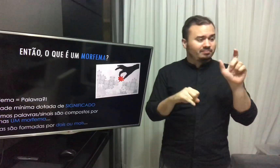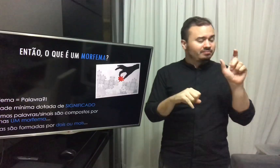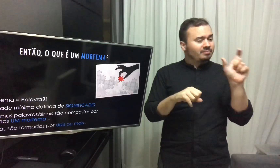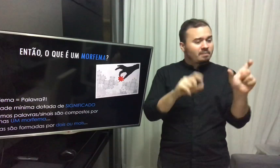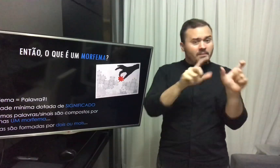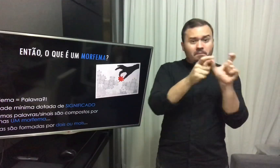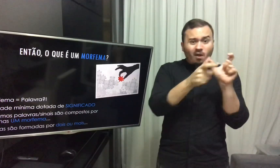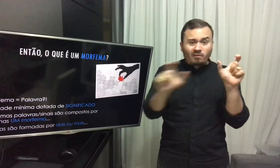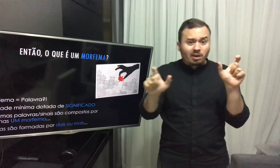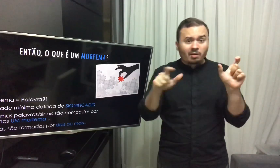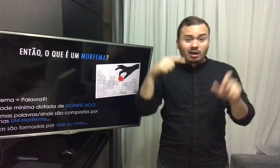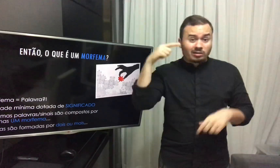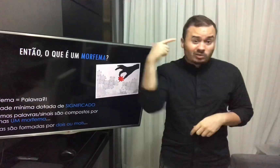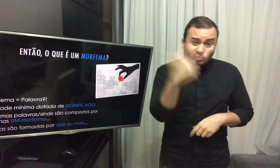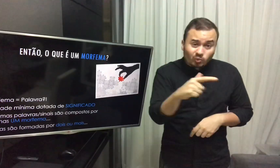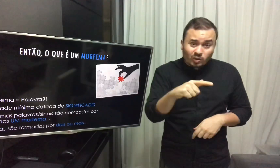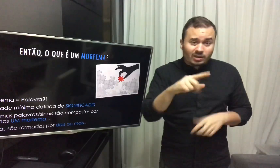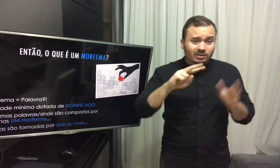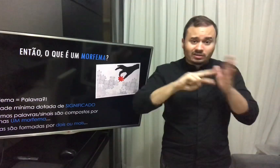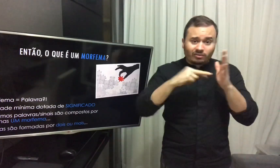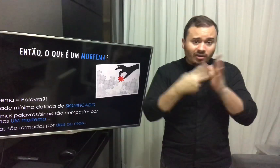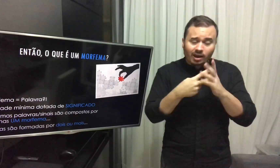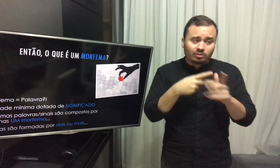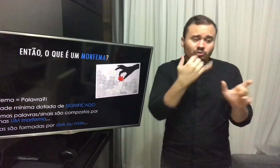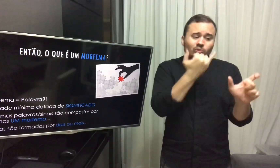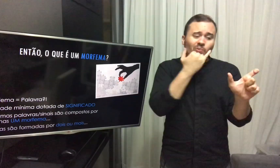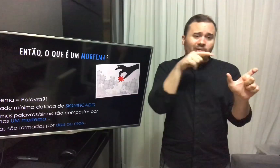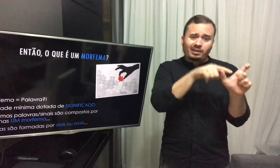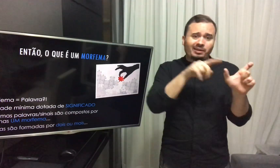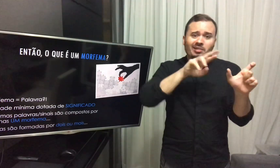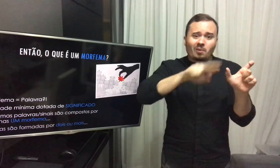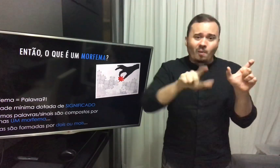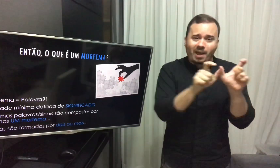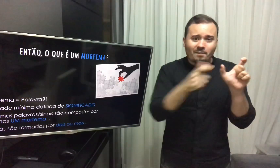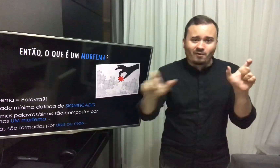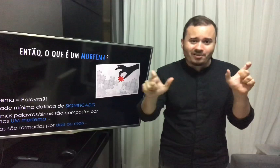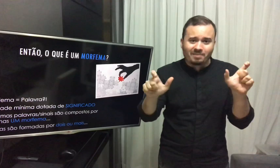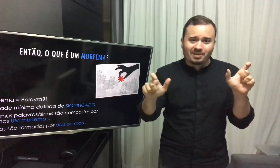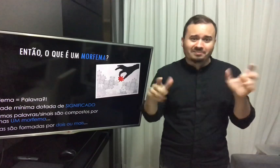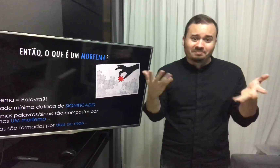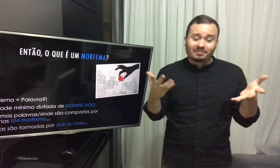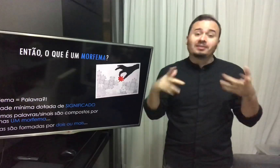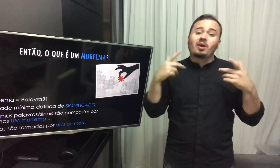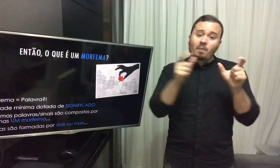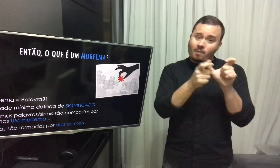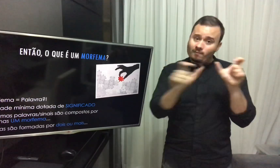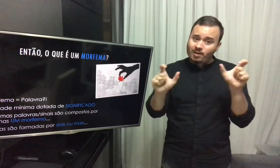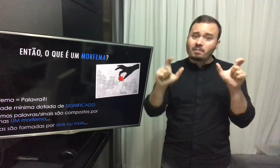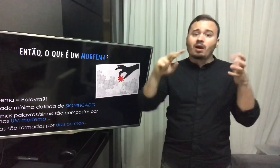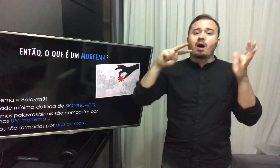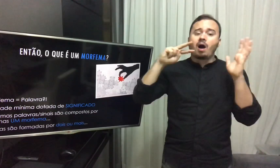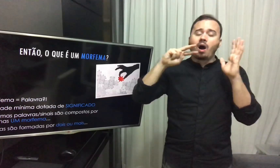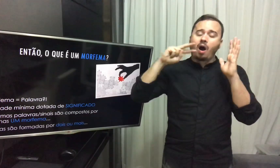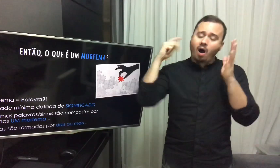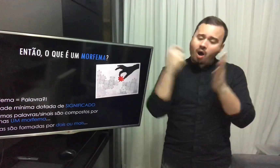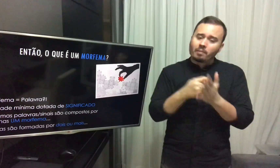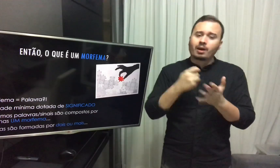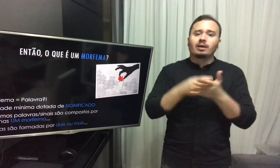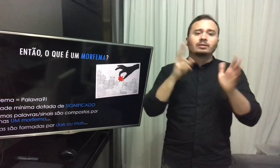trazer consigo um significado. Se esse morfema não tiver significado algum, isso significa que não é um